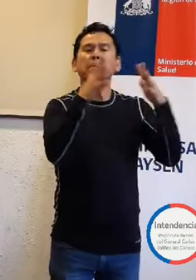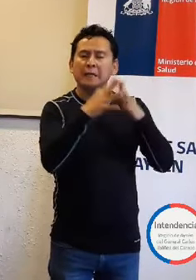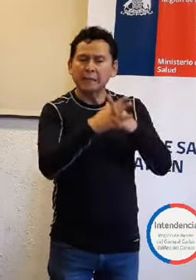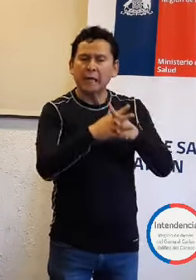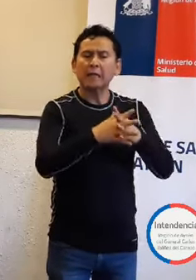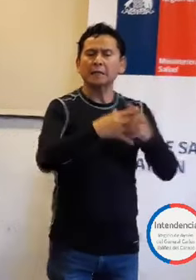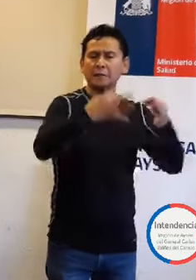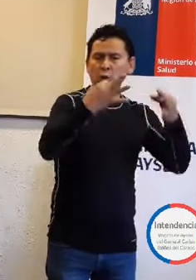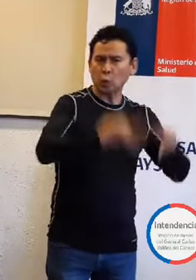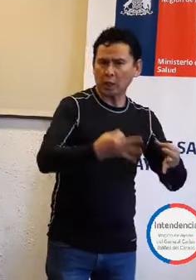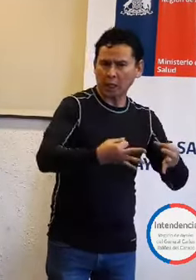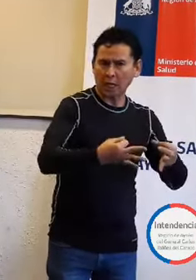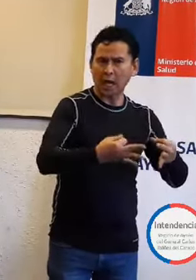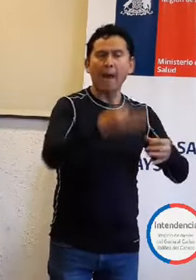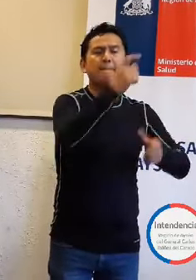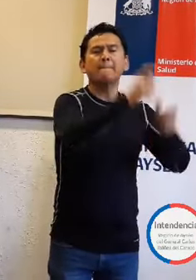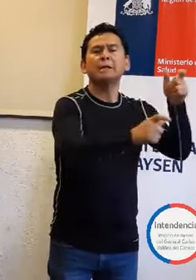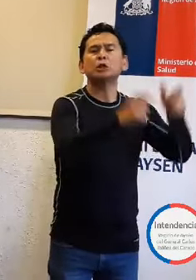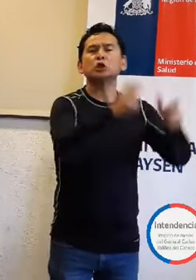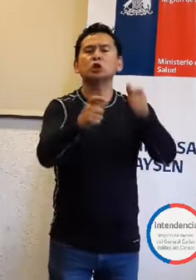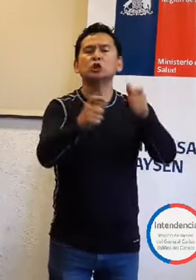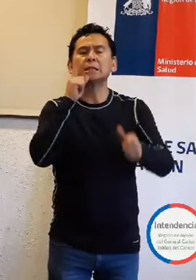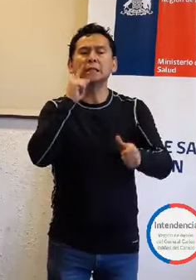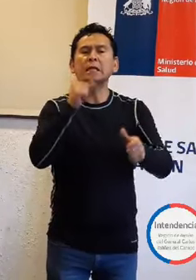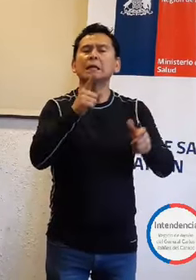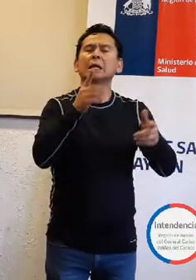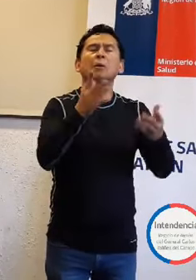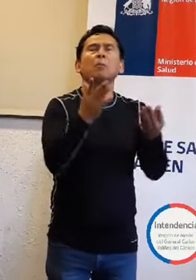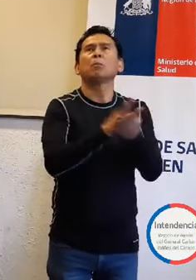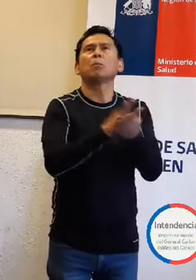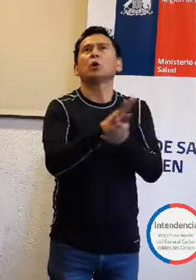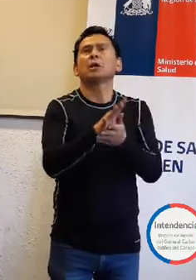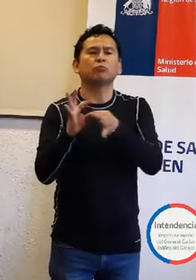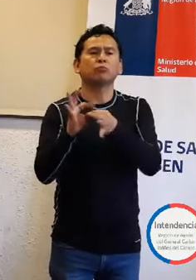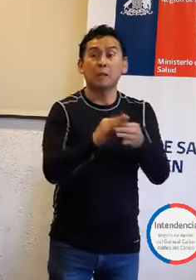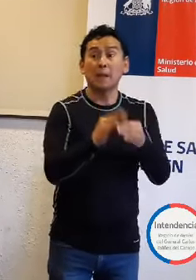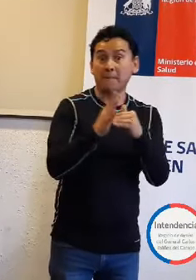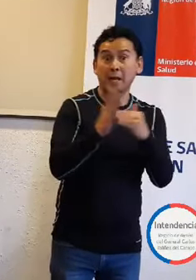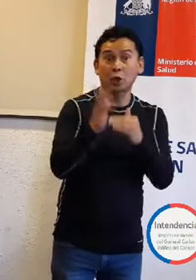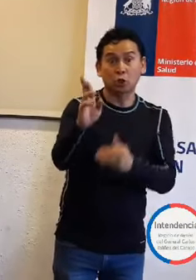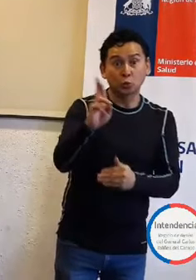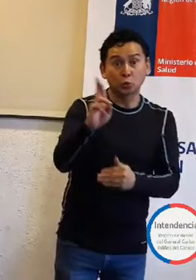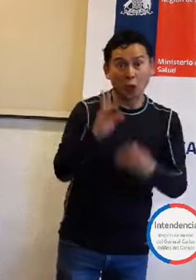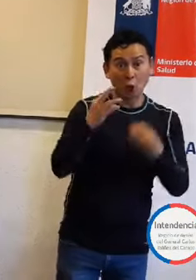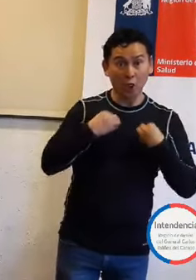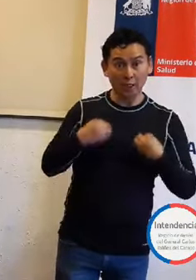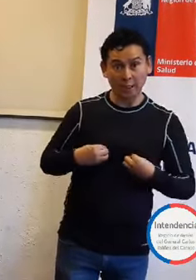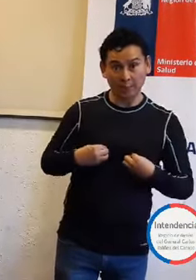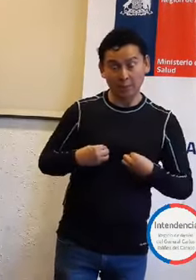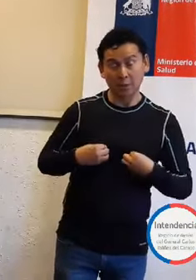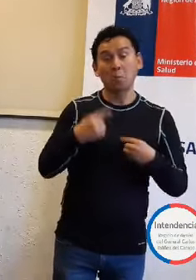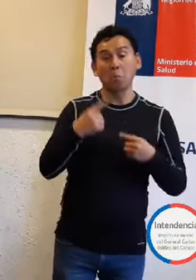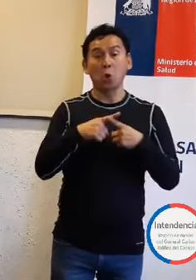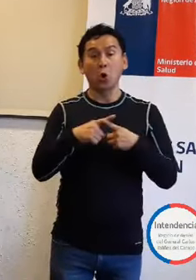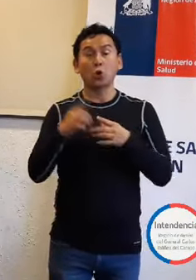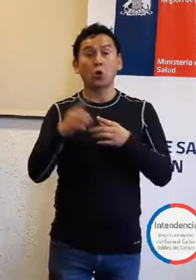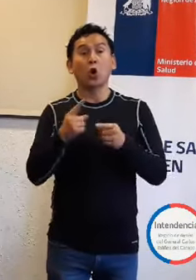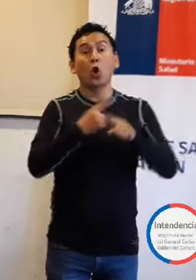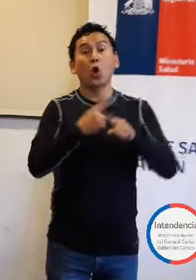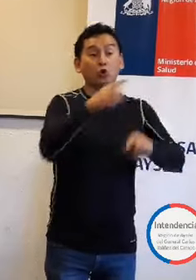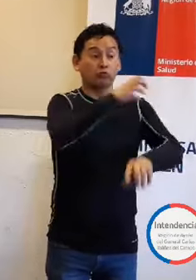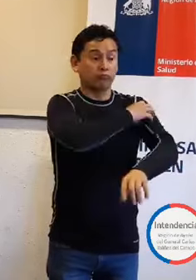y seguridad a las personas que son sometidas ya sea por espera de resultado por venir de un lugar